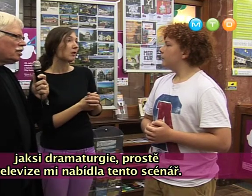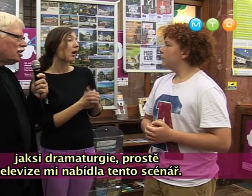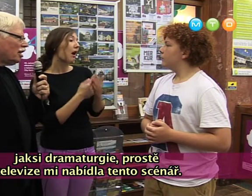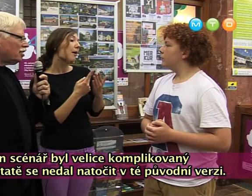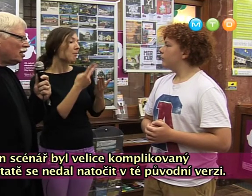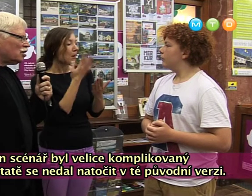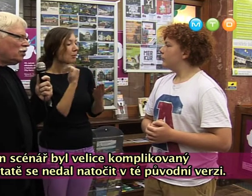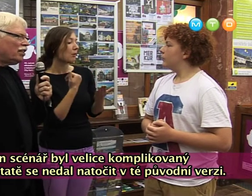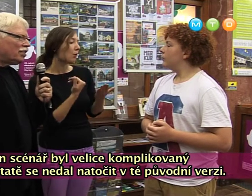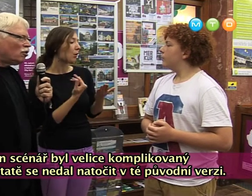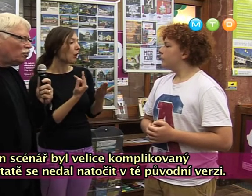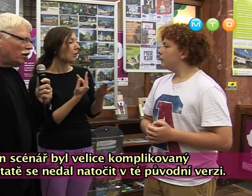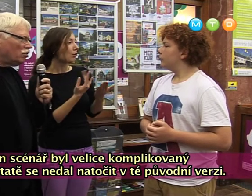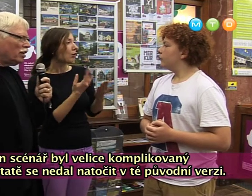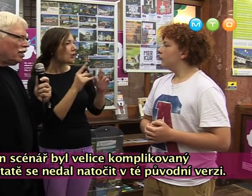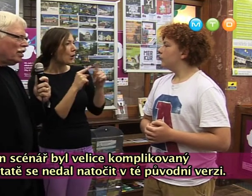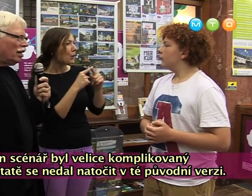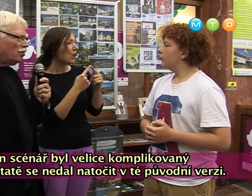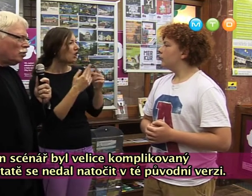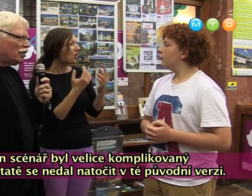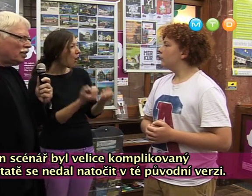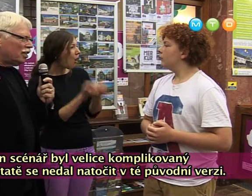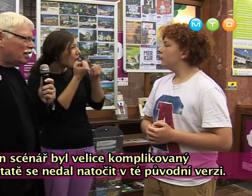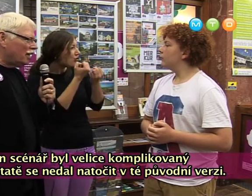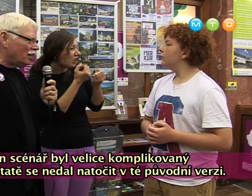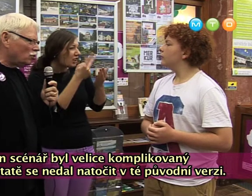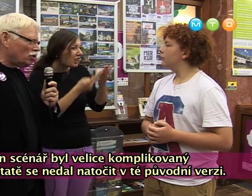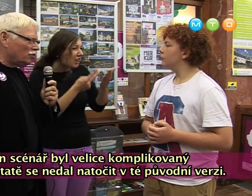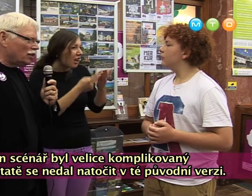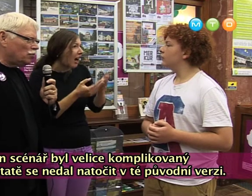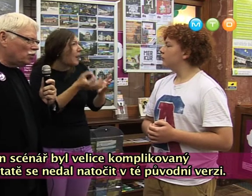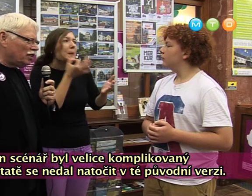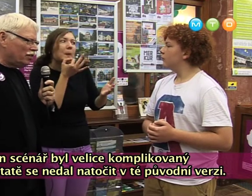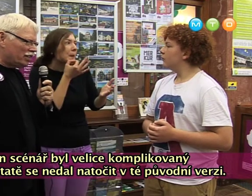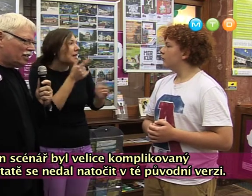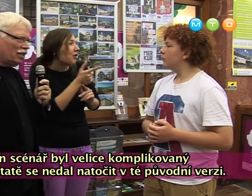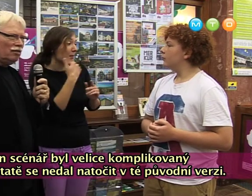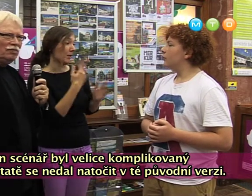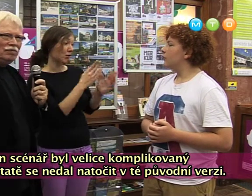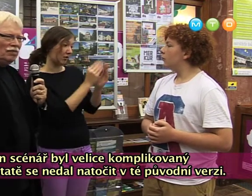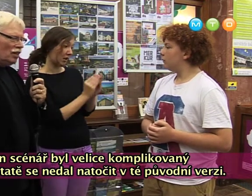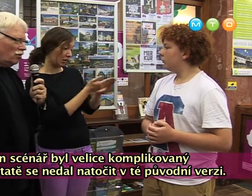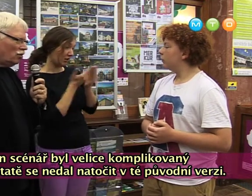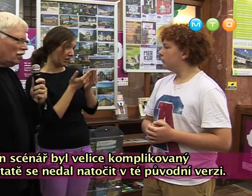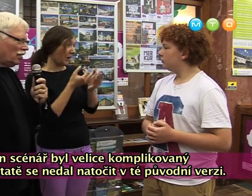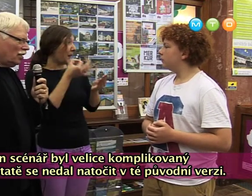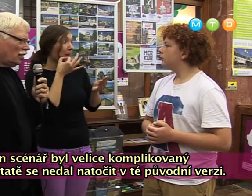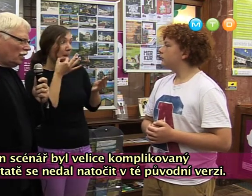Ten scénář byl velice komplikovaný a v podstatě se nedal natočit v té původní verzi,